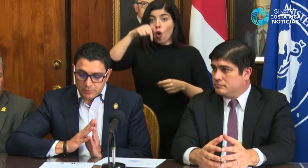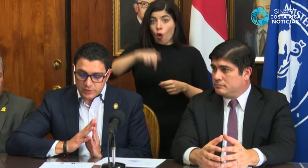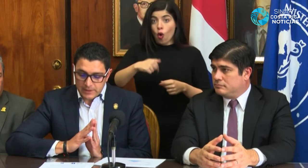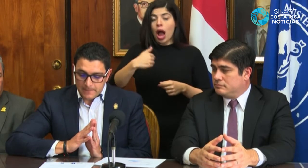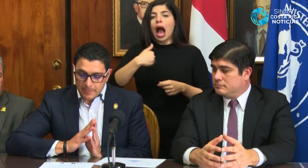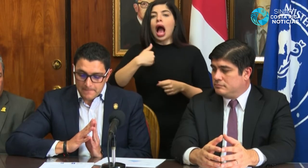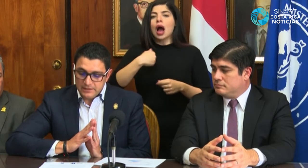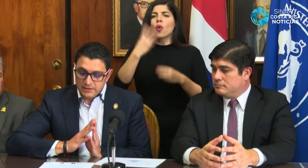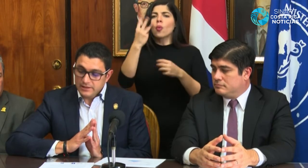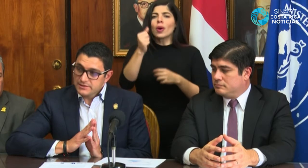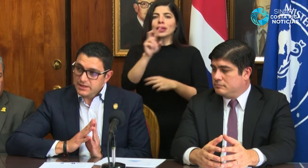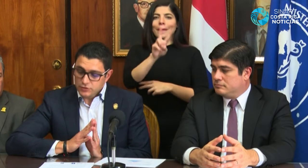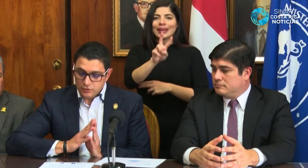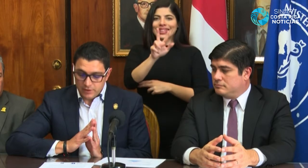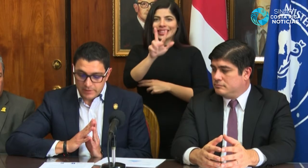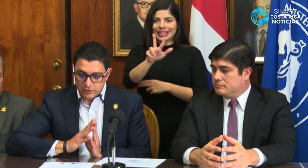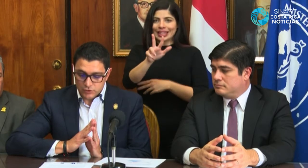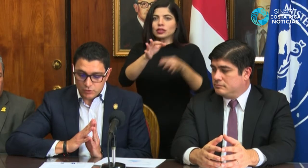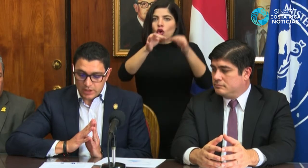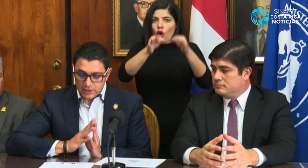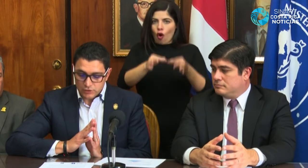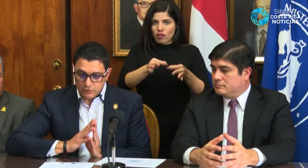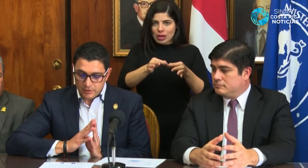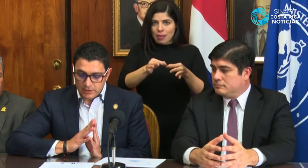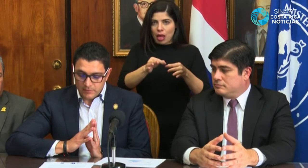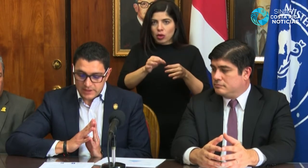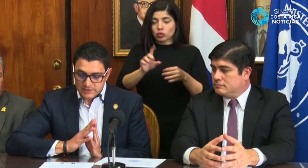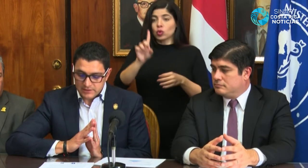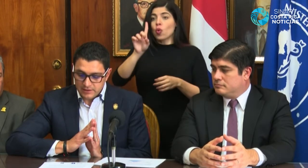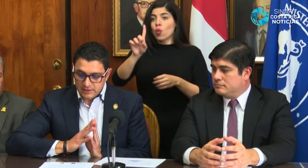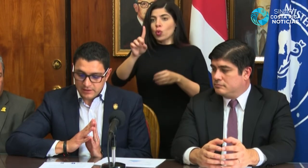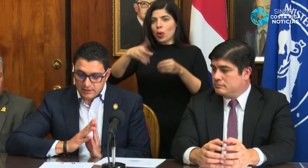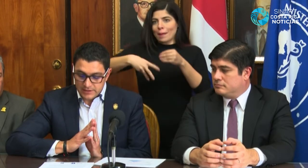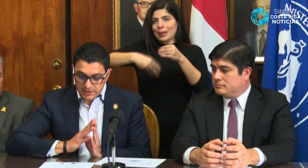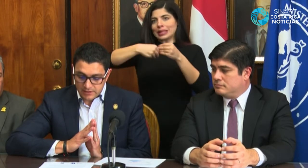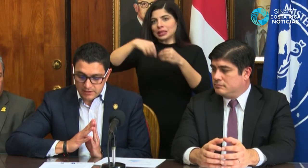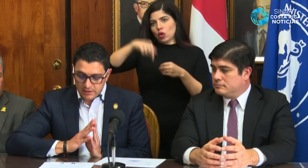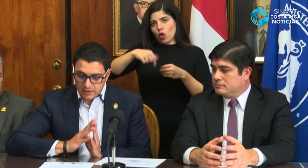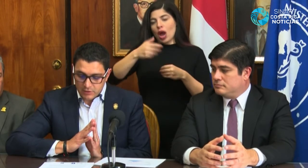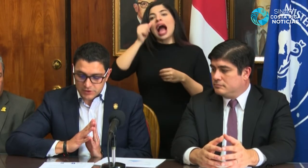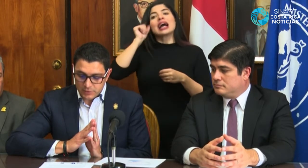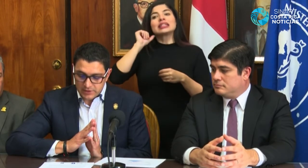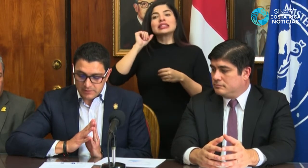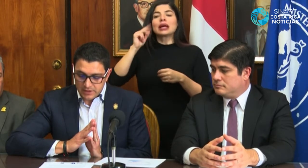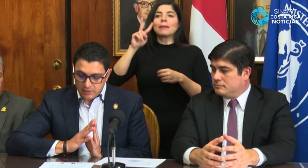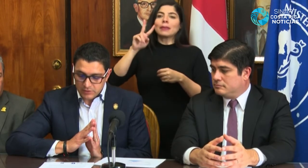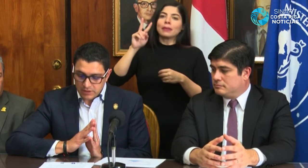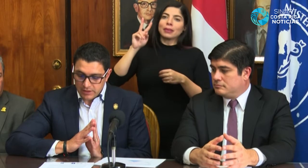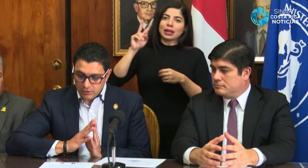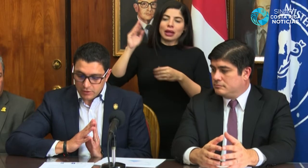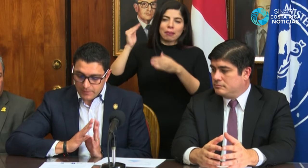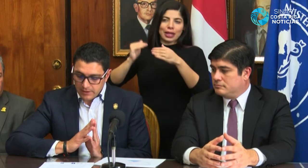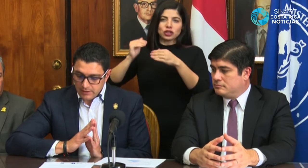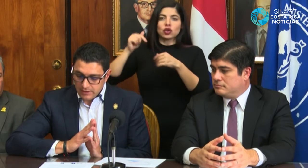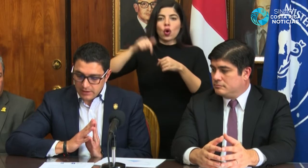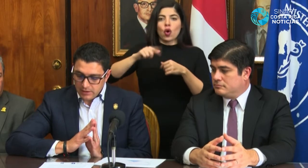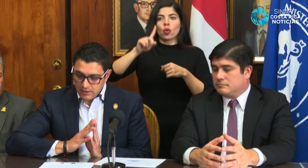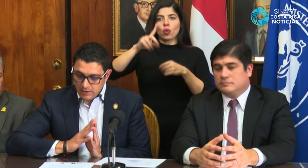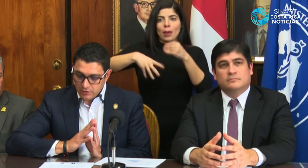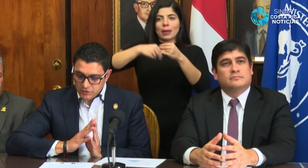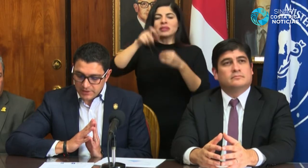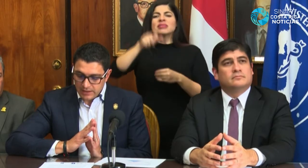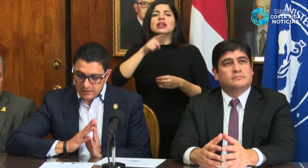se reportan 23 casos confirmados, un caso confirmado más que ayer, que corresponde también a un trabajador